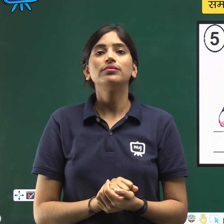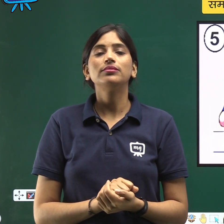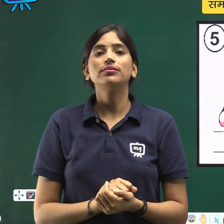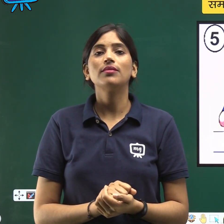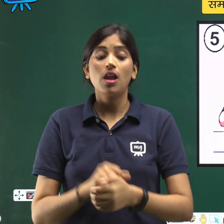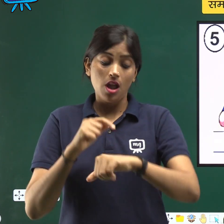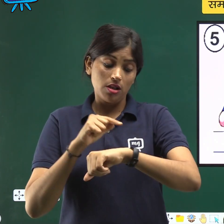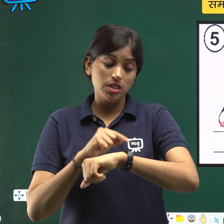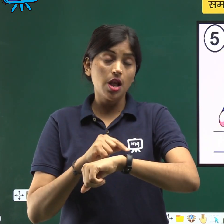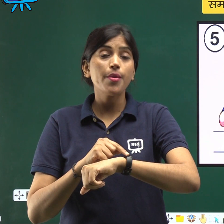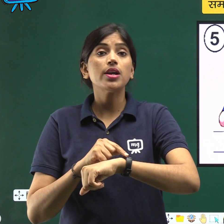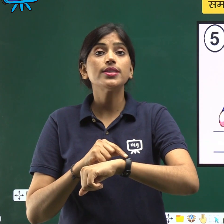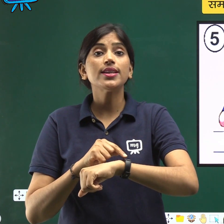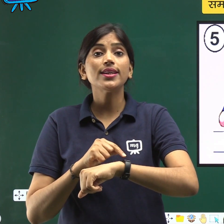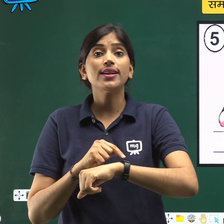समय से